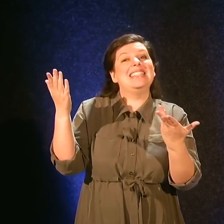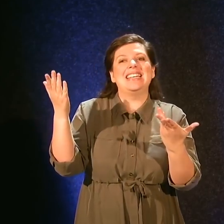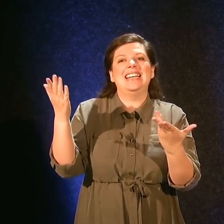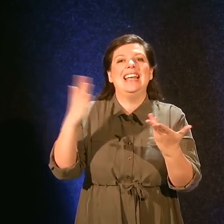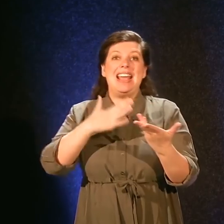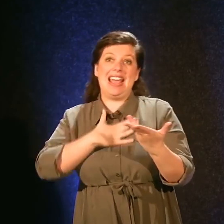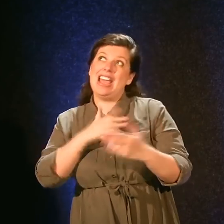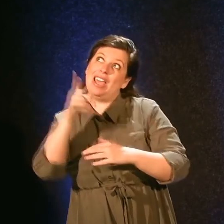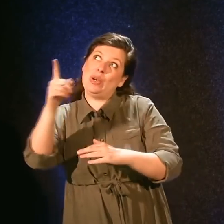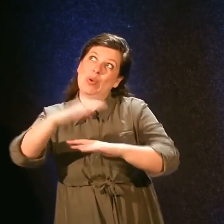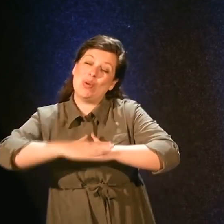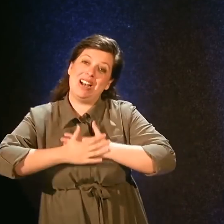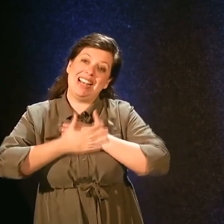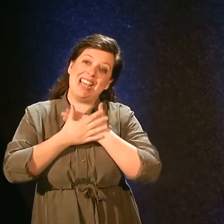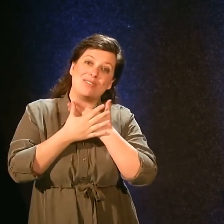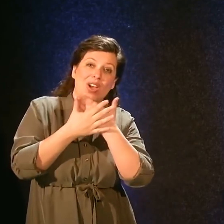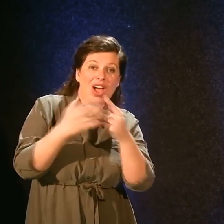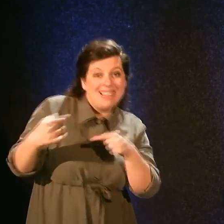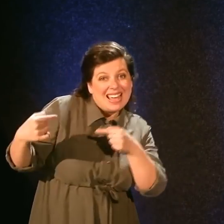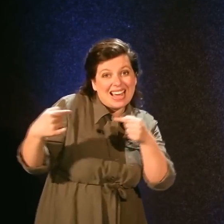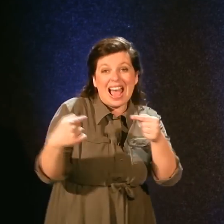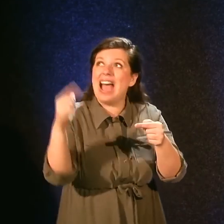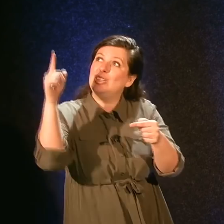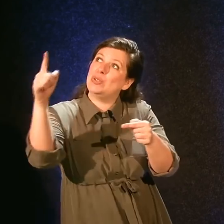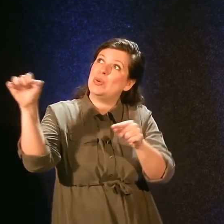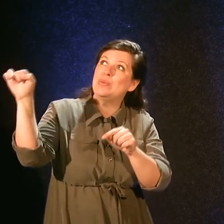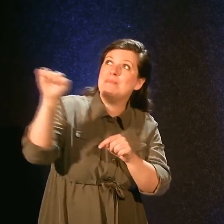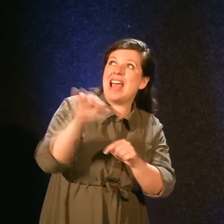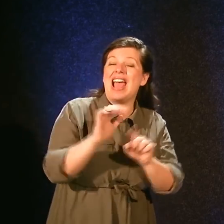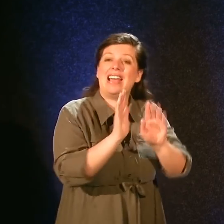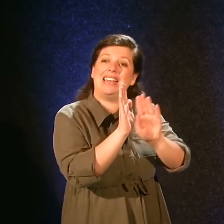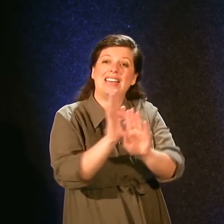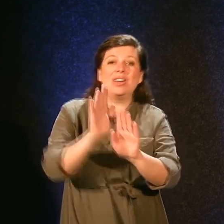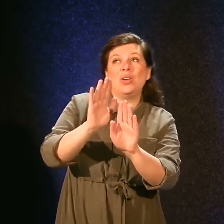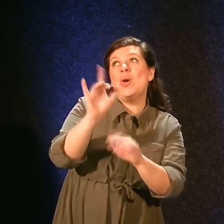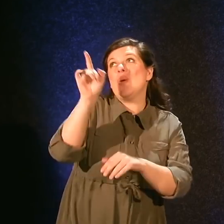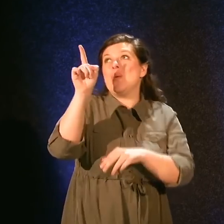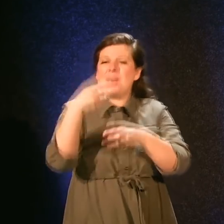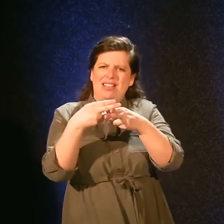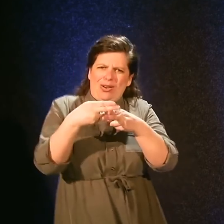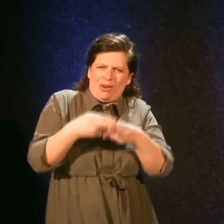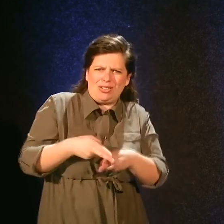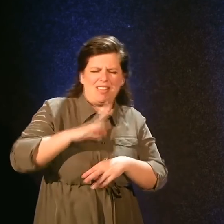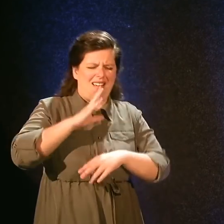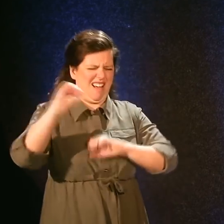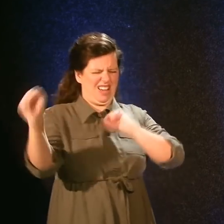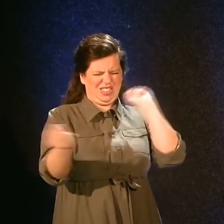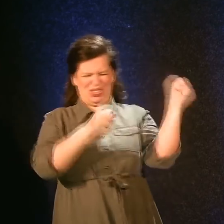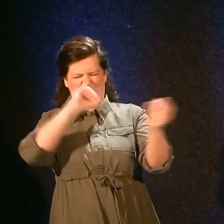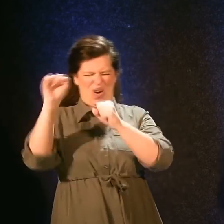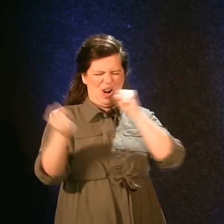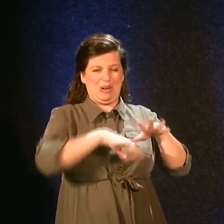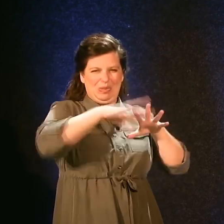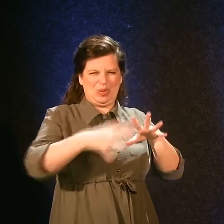niet. In uw liefde reist u mee. U bent rust als